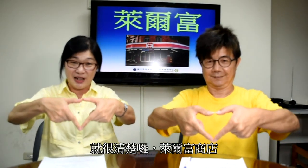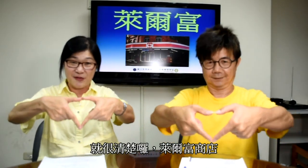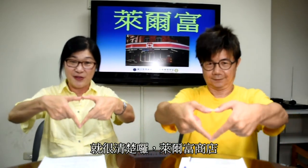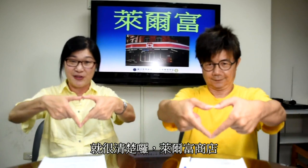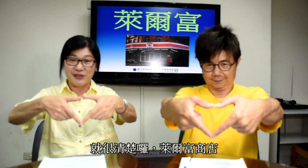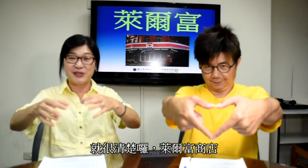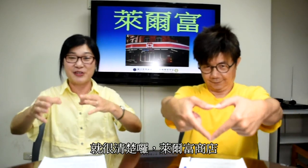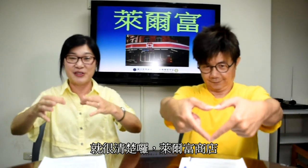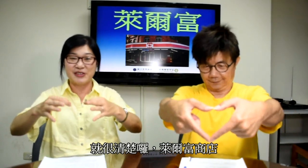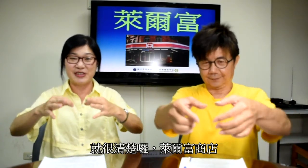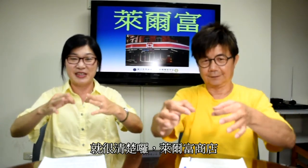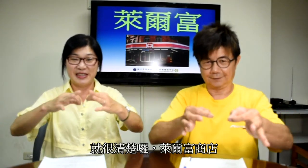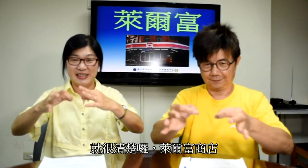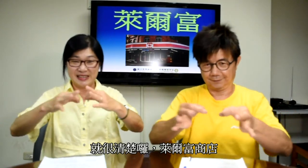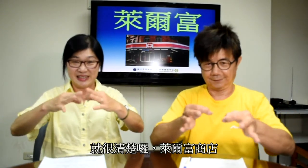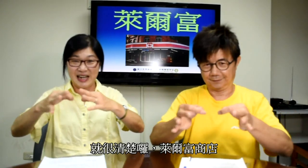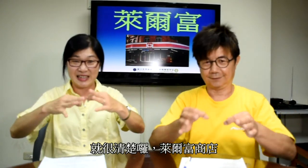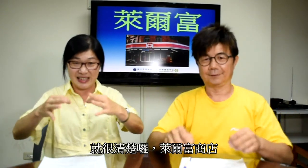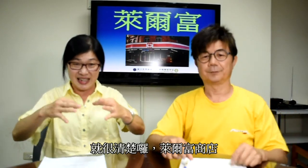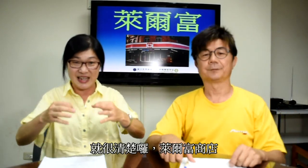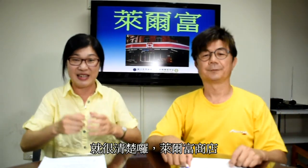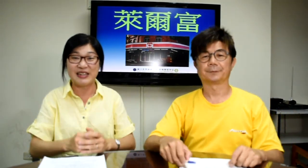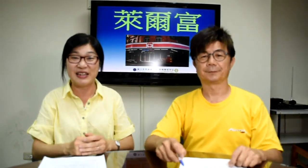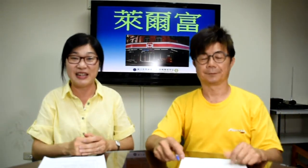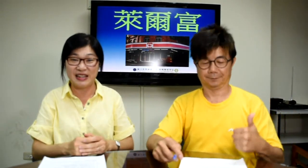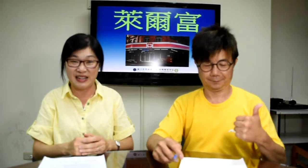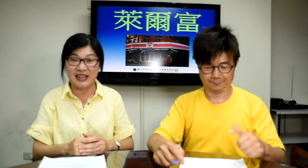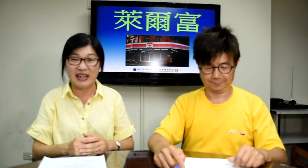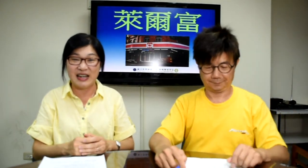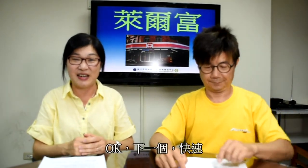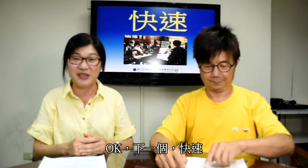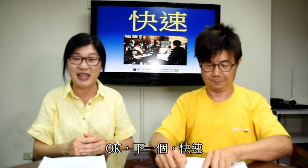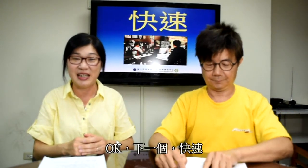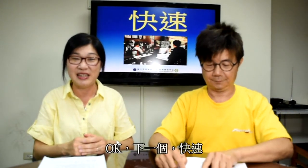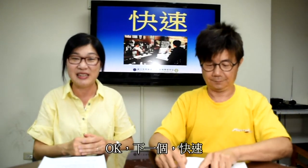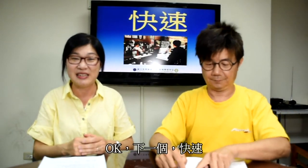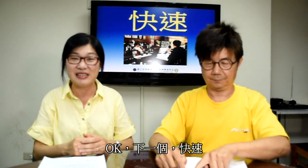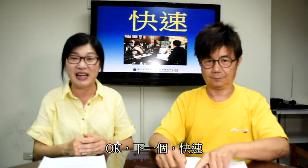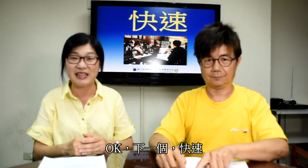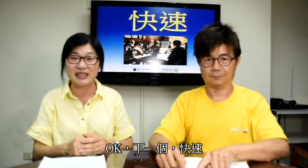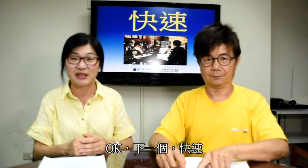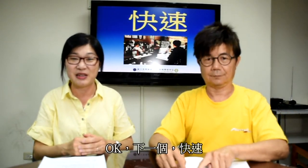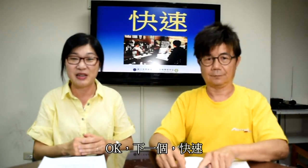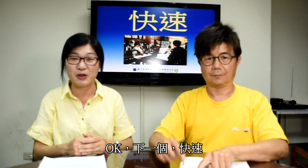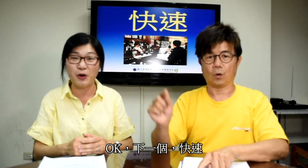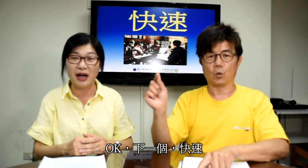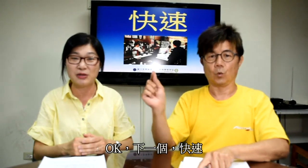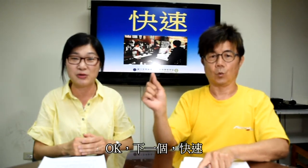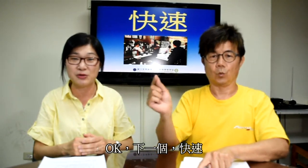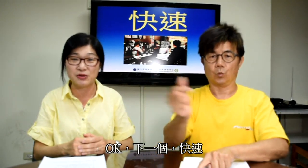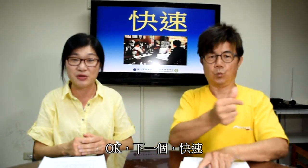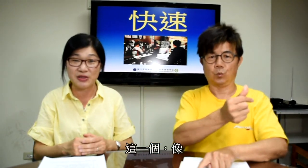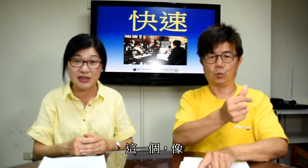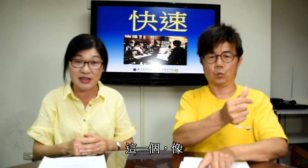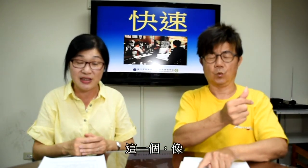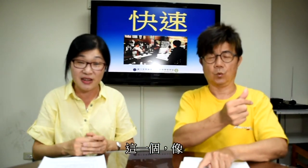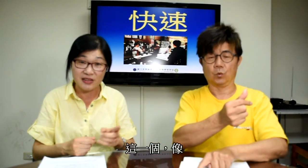富商店。OK， 下一个快速，这一